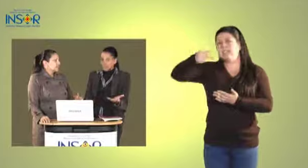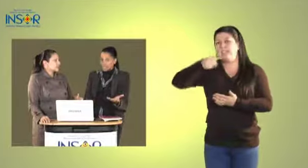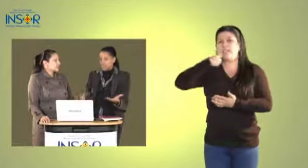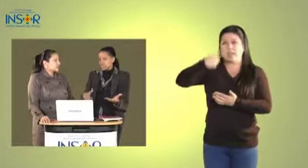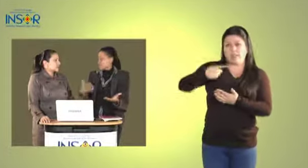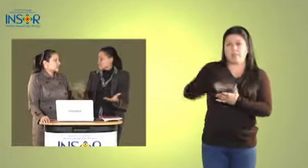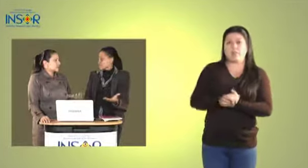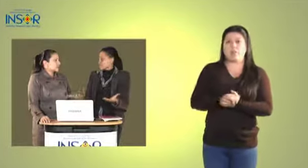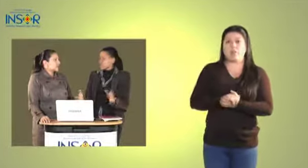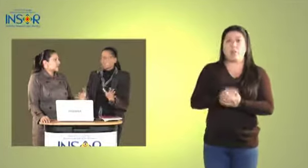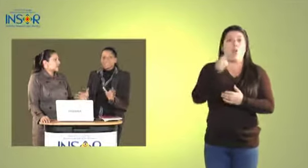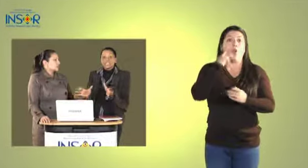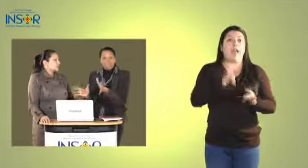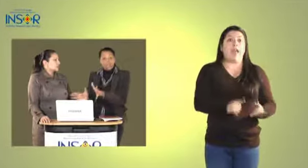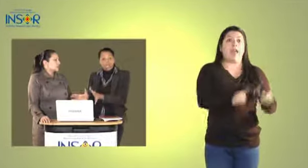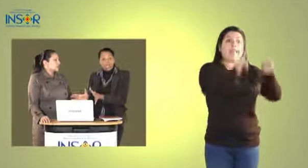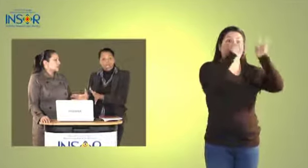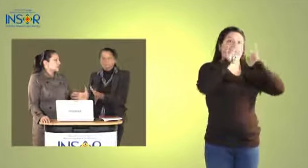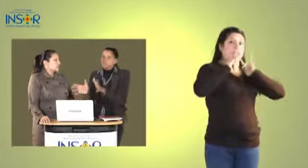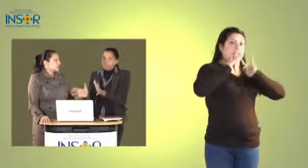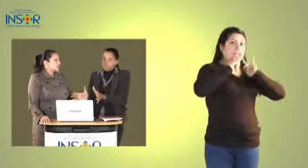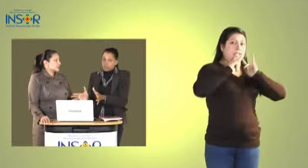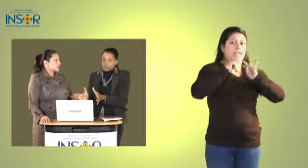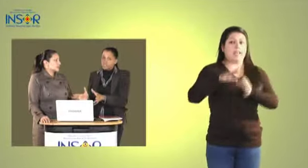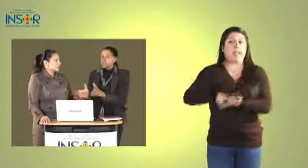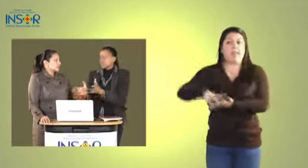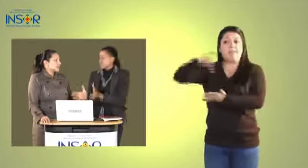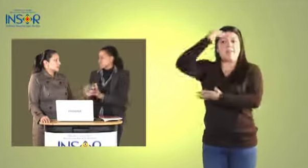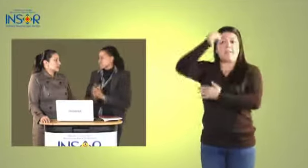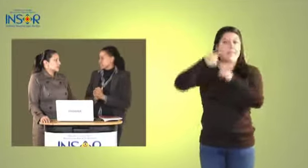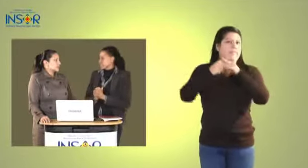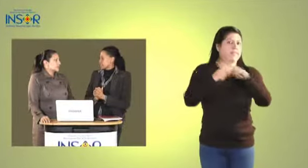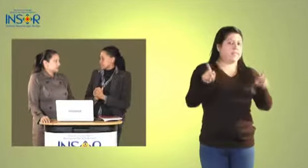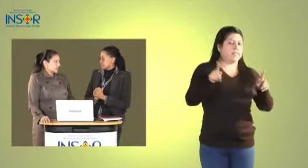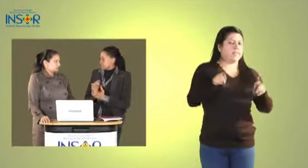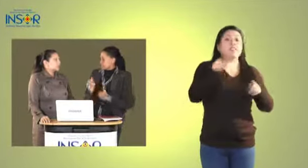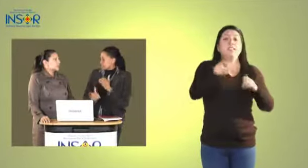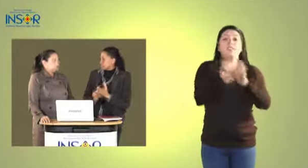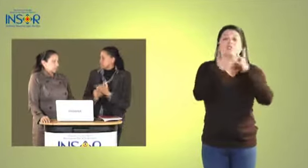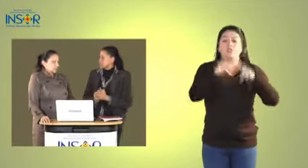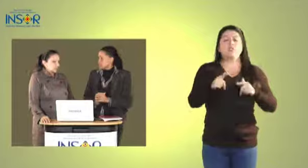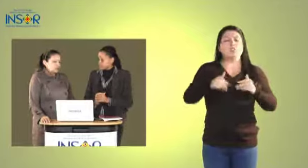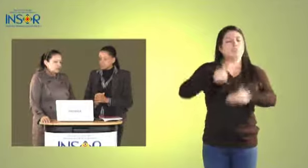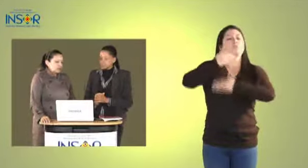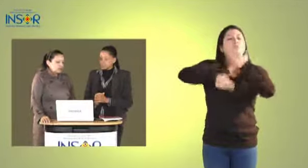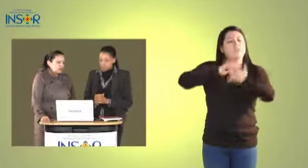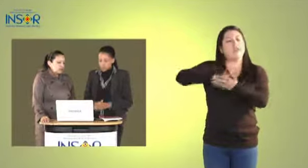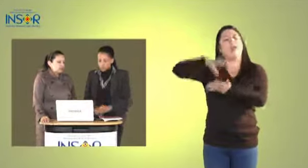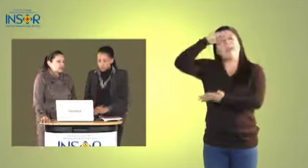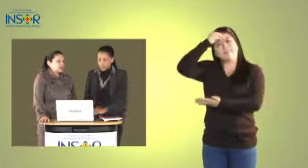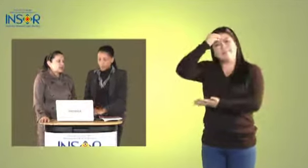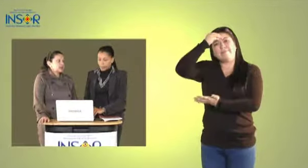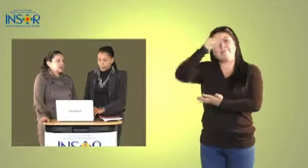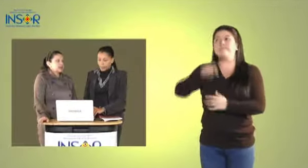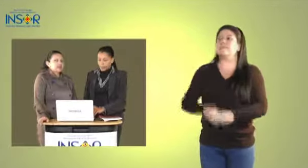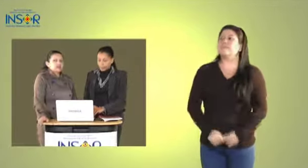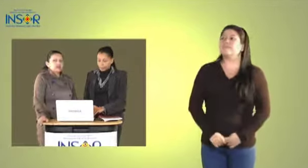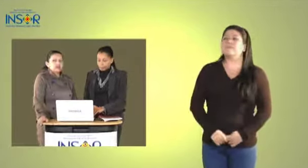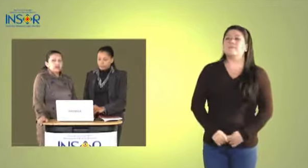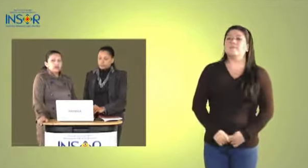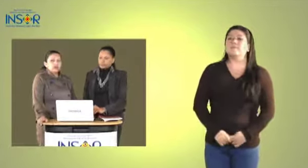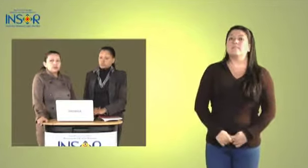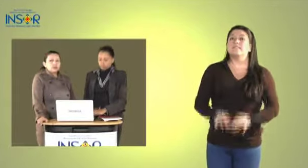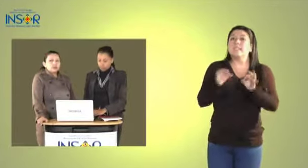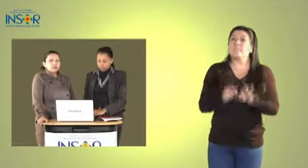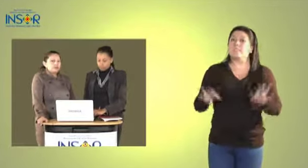es adquirir y otra cosa es aprender, y esta segunda lengua pues obviamente los estudiantes lo están aprendiendo. De allí la importancia de la presencia